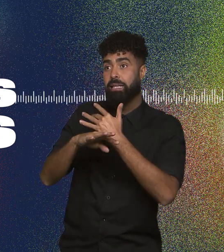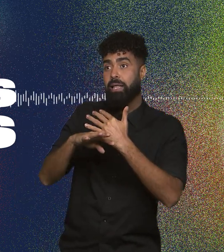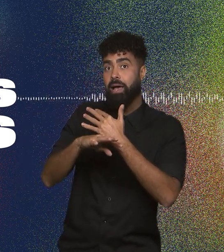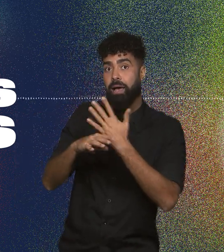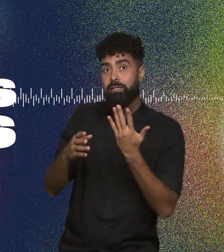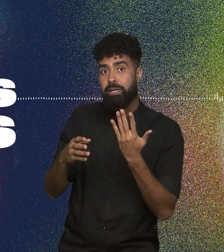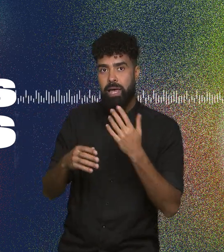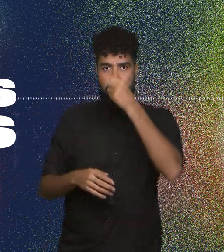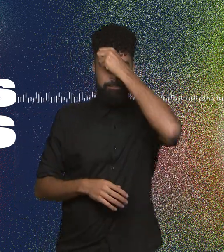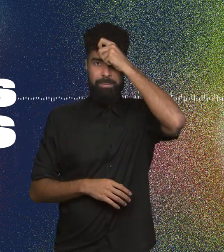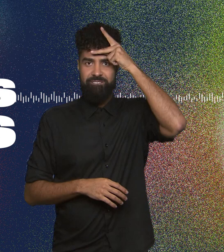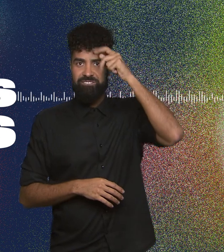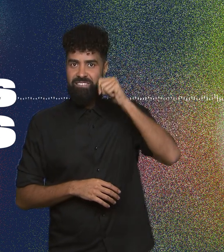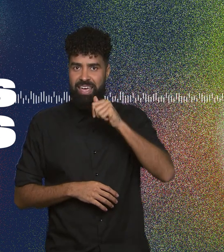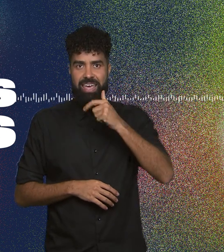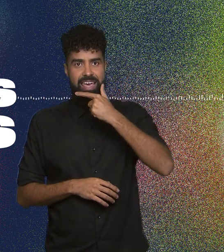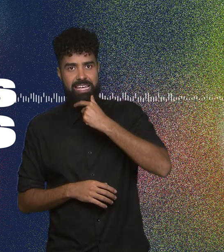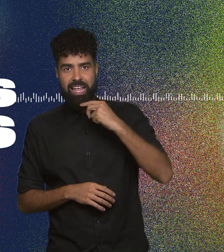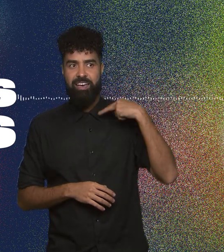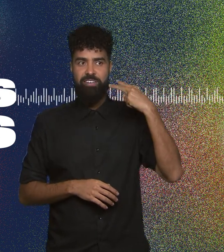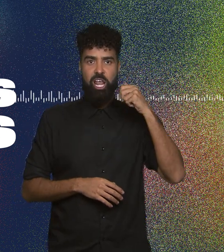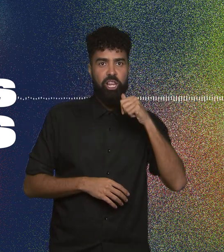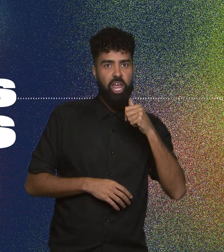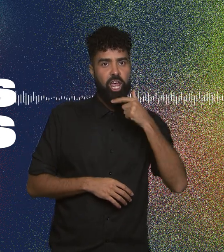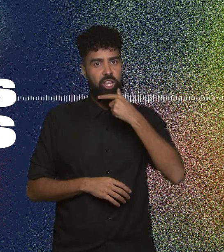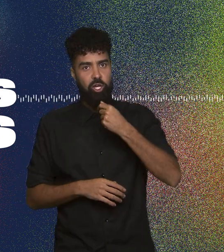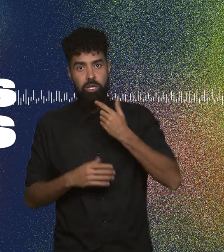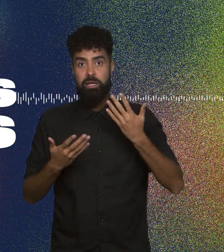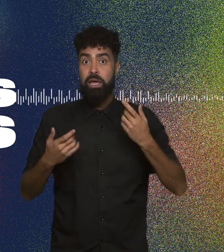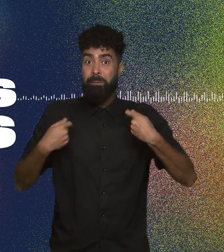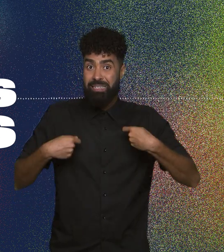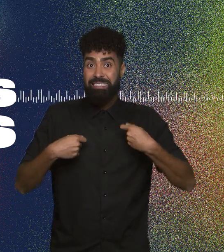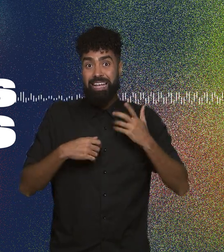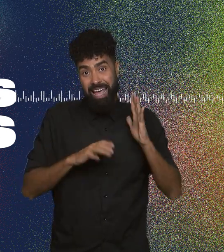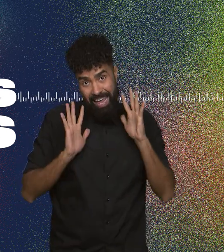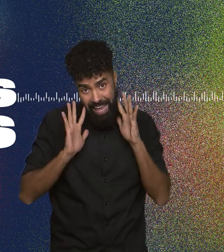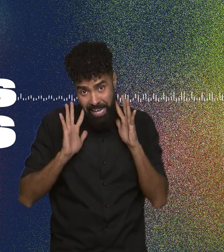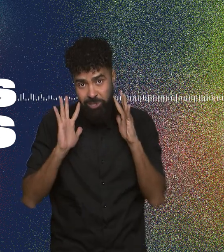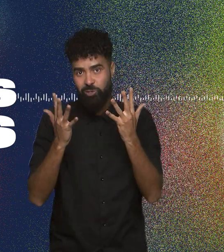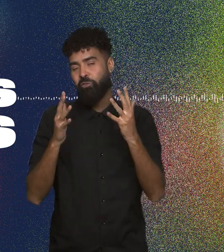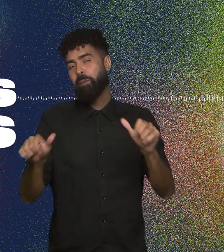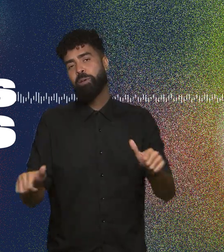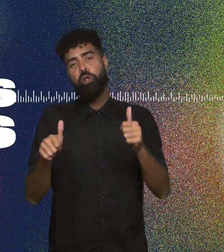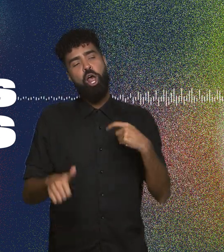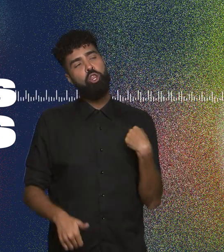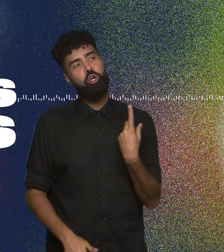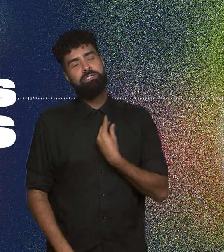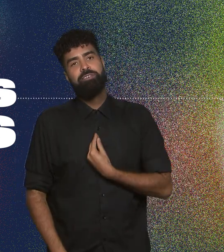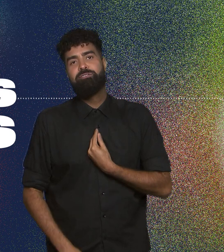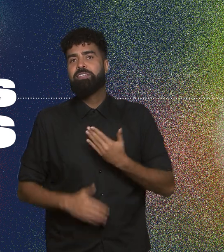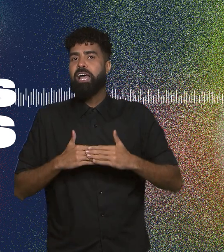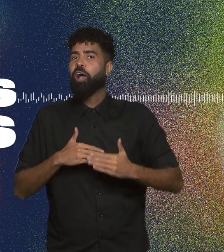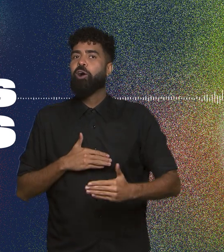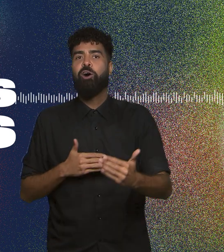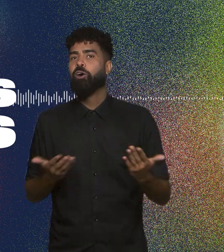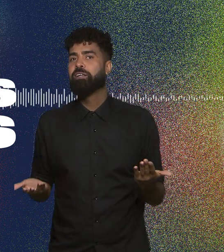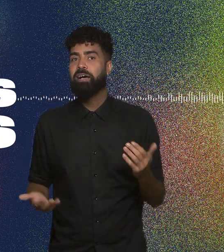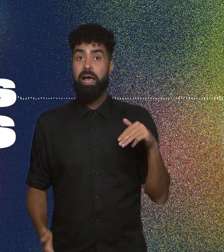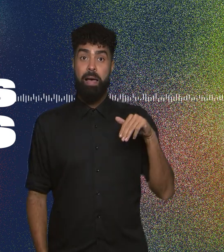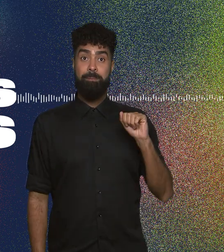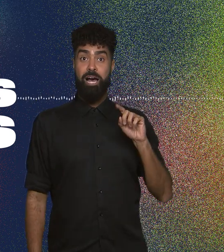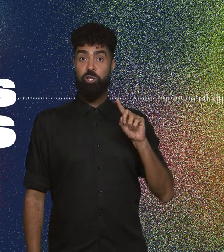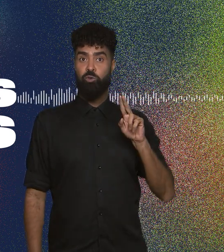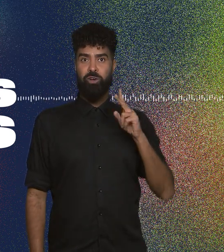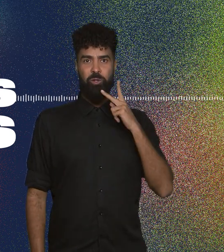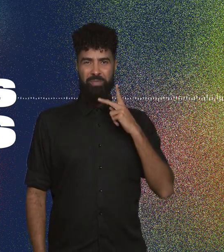os prefeitos, prefeitas, vereadores e vereadoras precisam resolver para melhorar nossas vidas agora. Os colegas